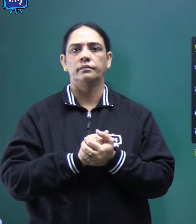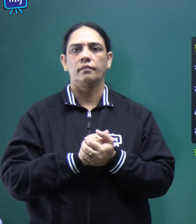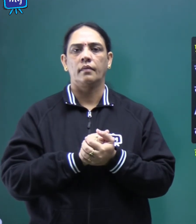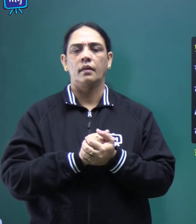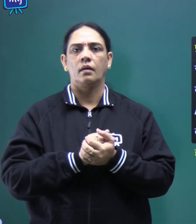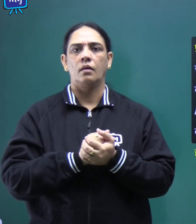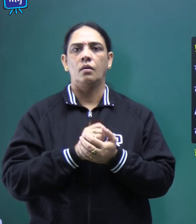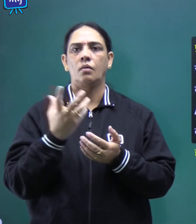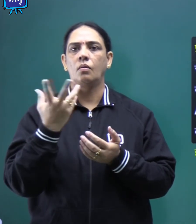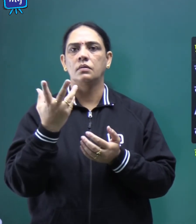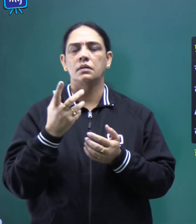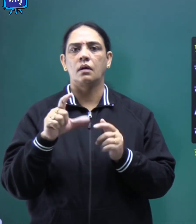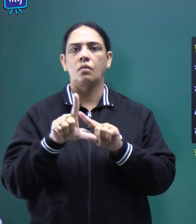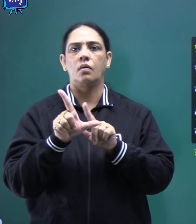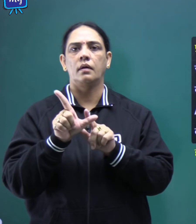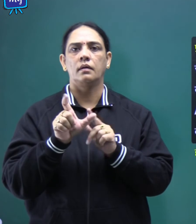कौन सा कोण